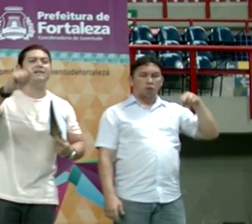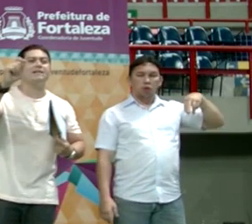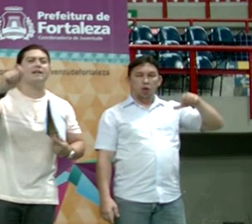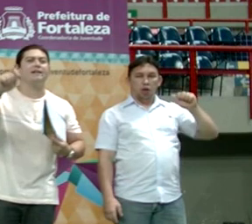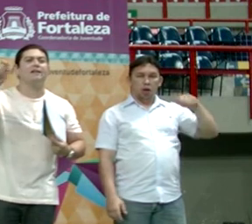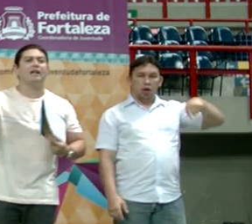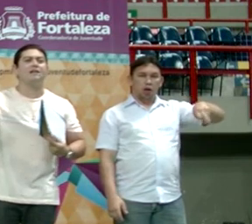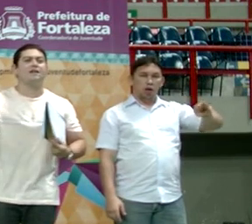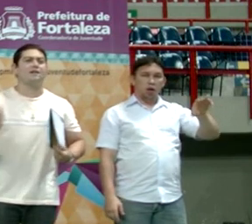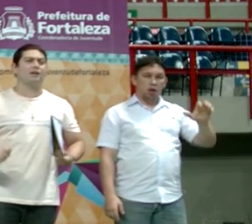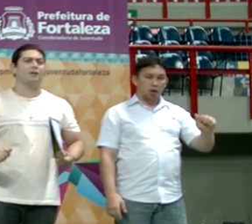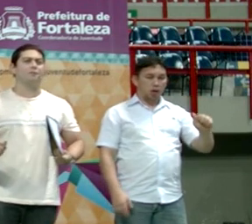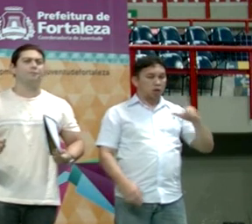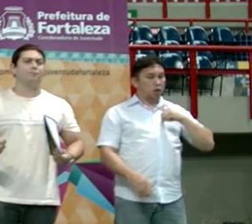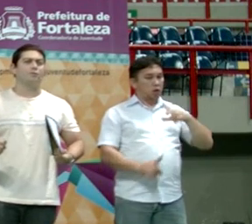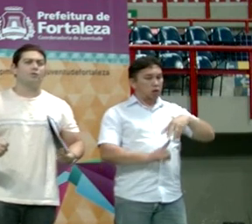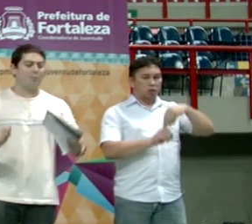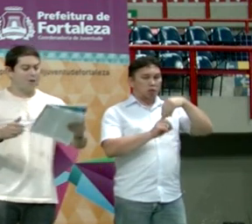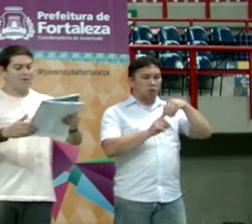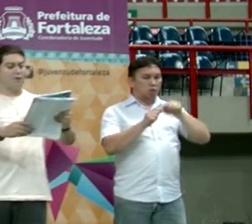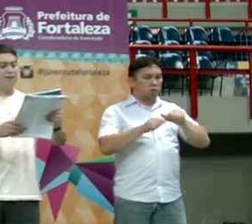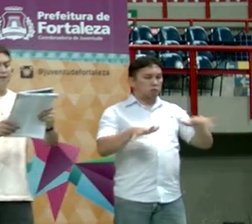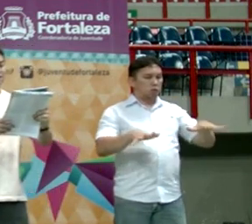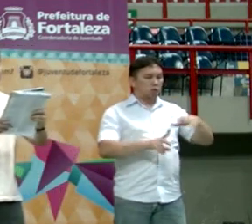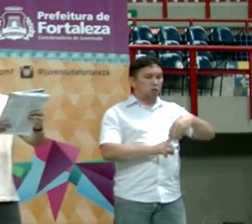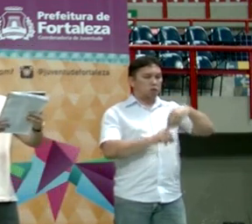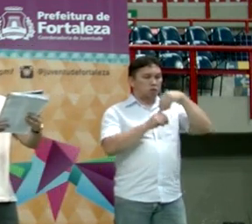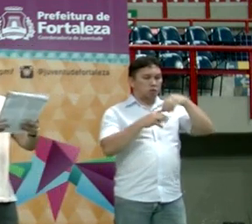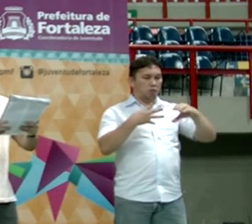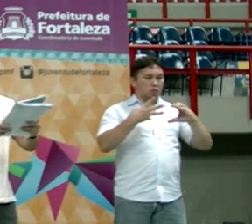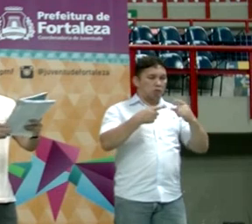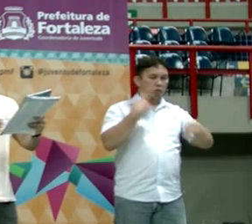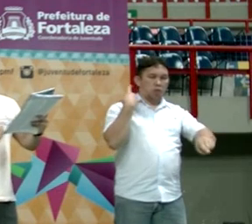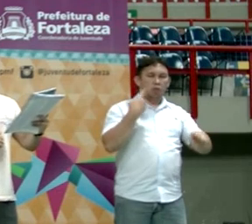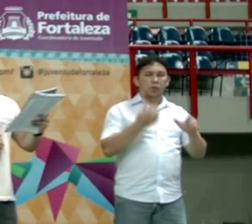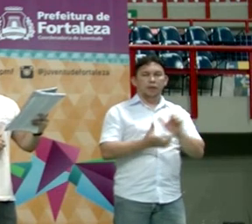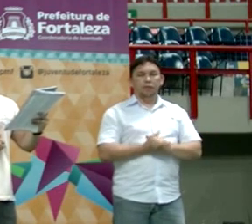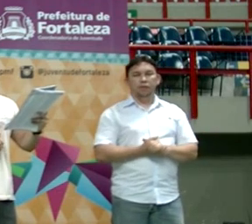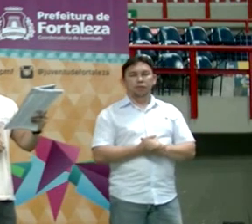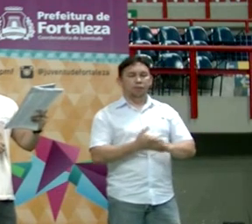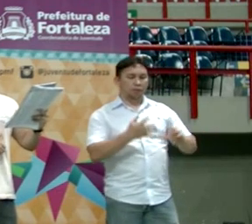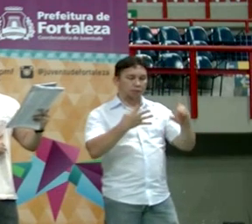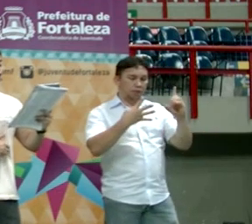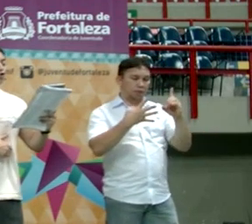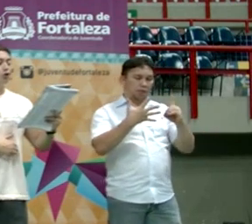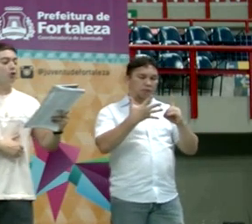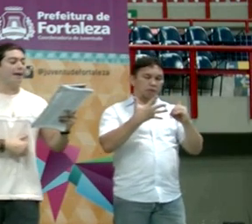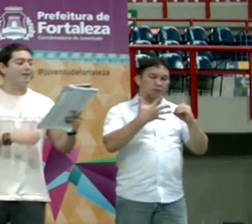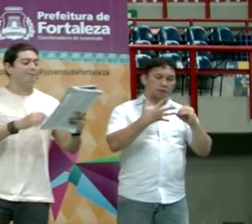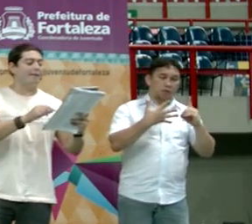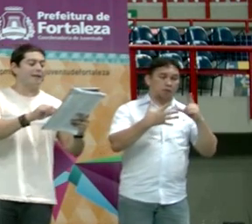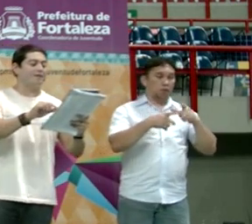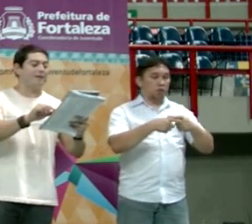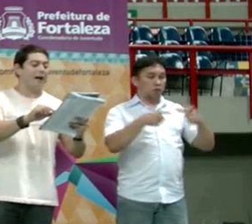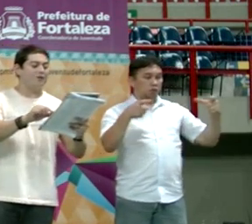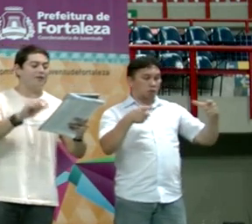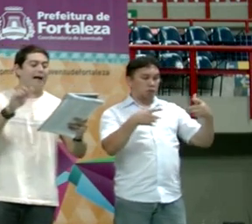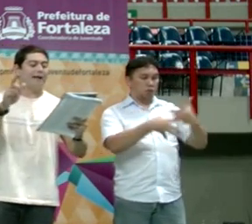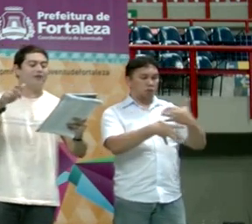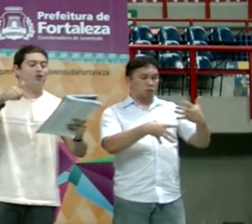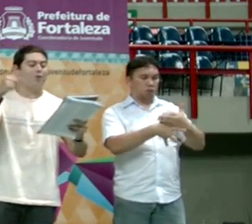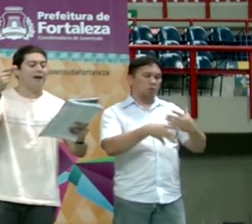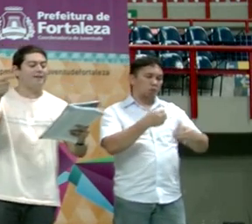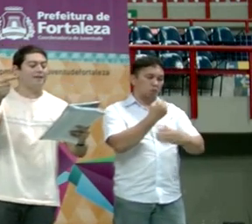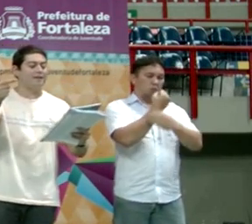a descentralização. Não pode ser o item C. D. O surto crescimento da